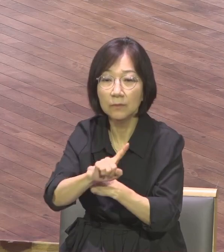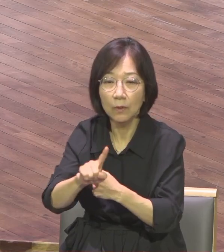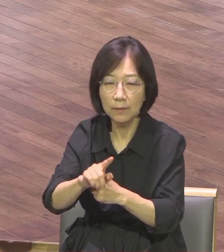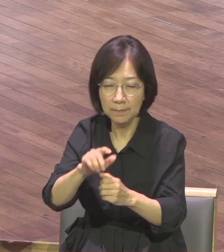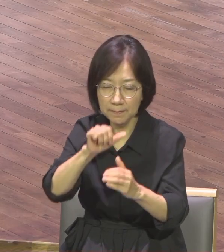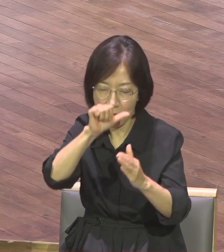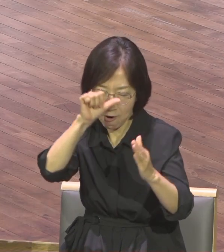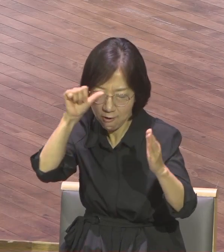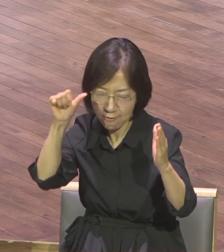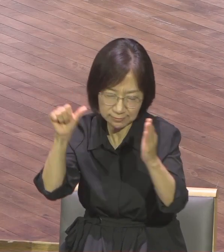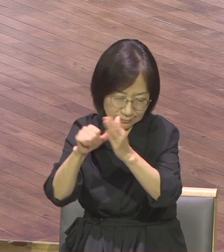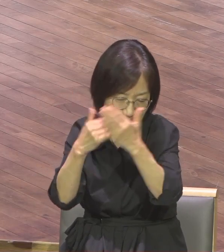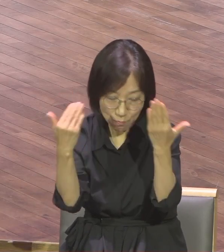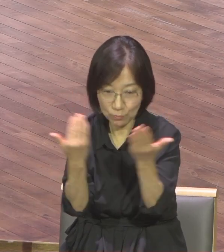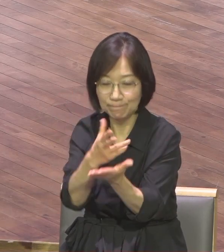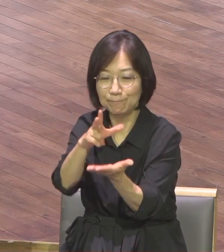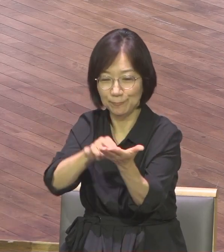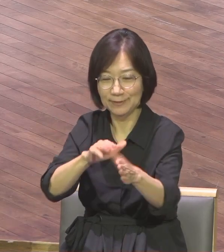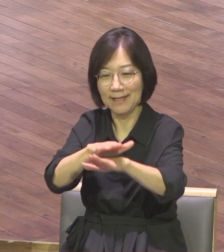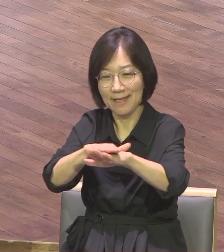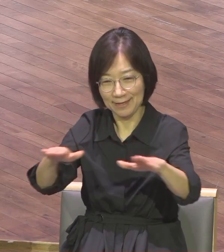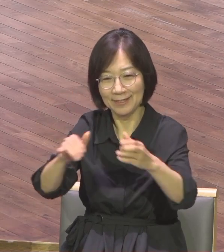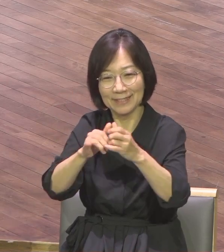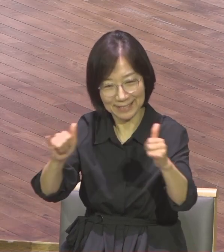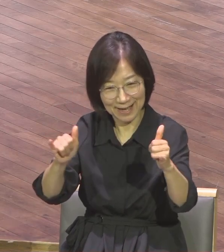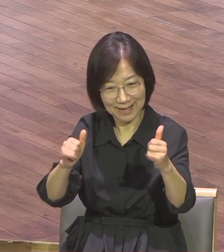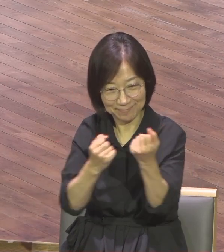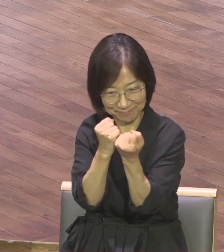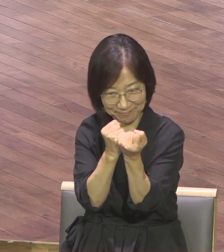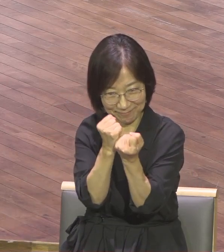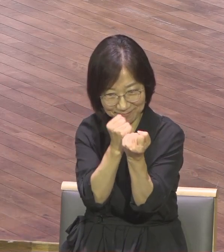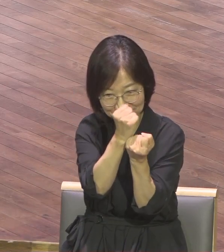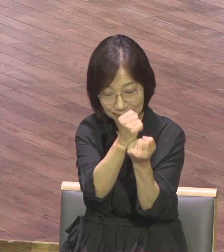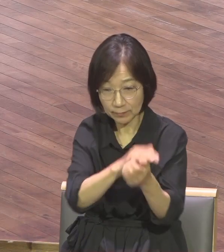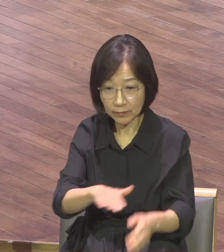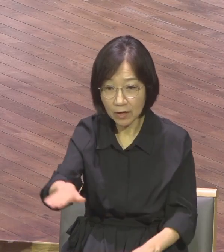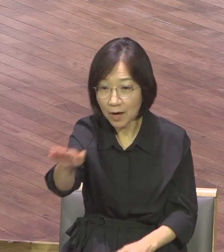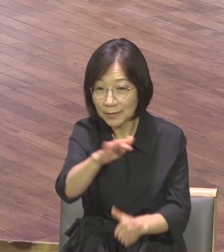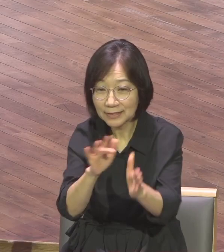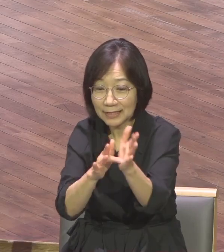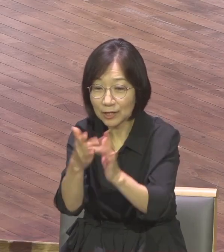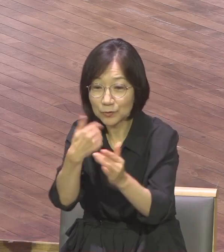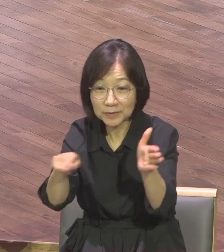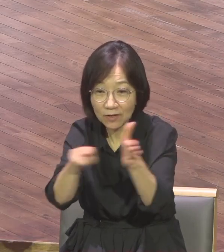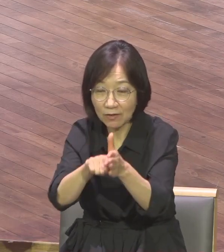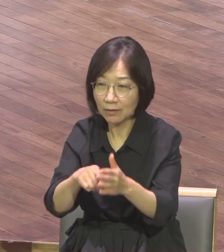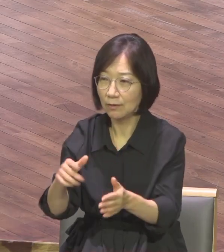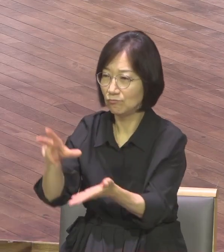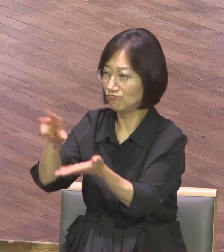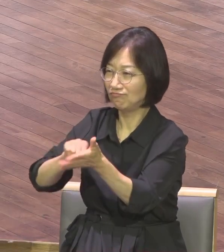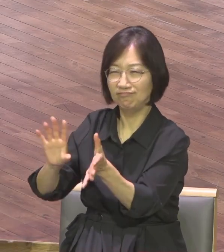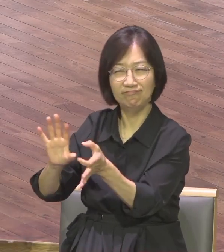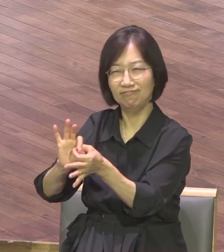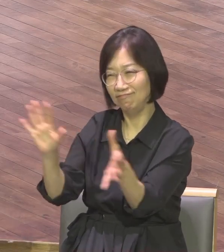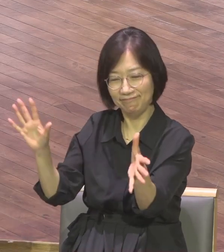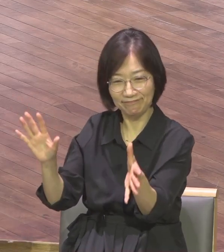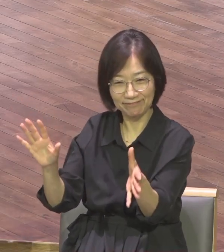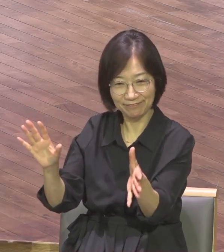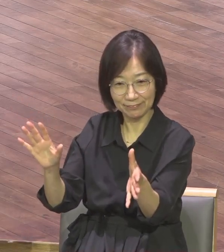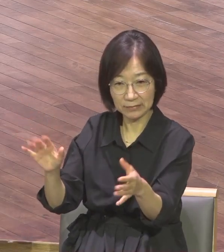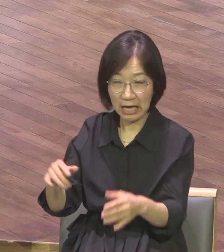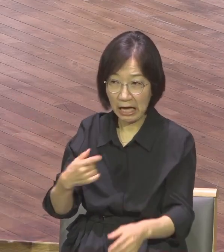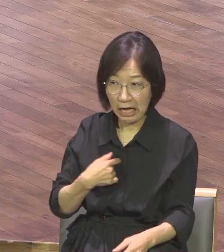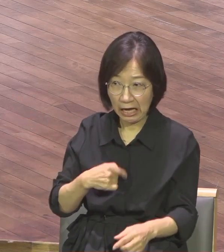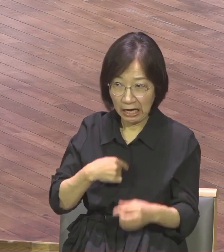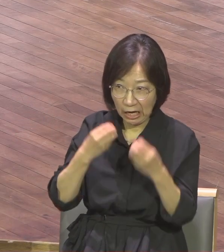문제 해결자예요. 그래서 예수 믿는 사람은요 다 끝난 사람이에요. 모든 문제 다 끝내겠어요. 여러분 스스로 오해를 하고 스스로